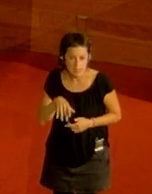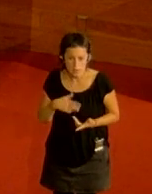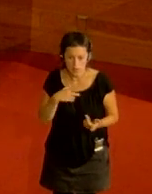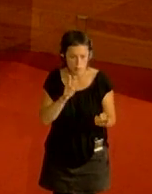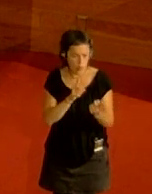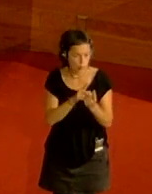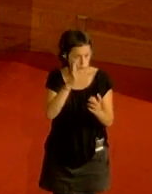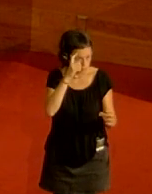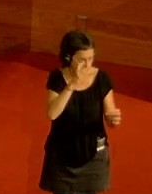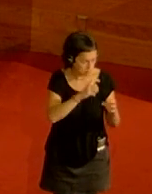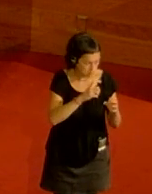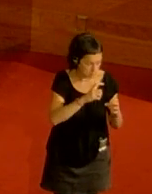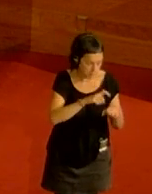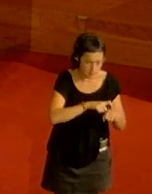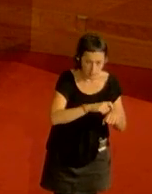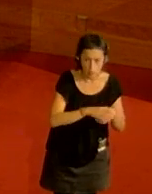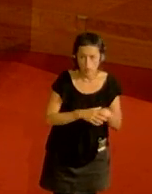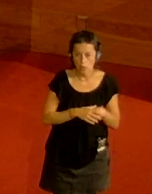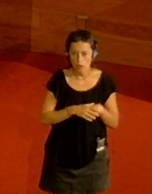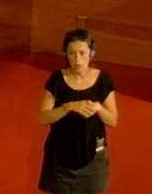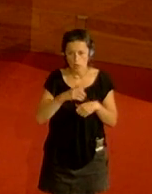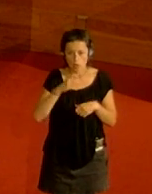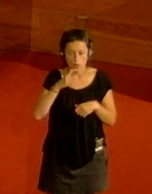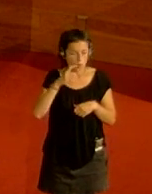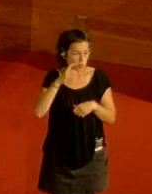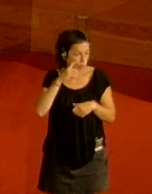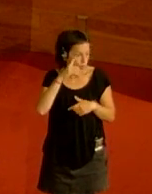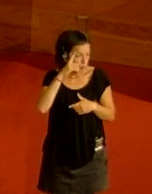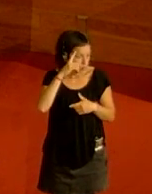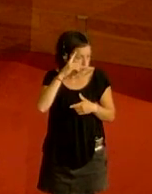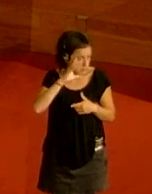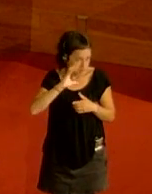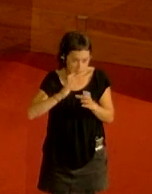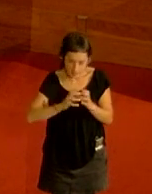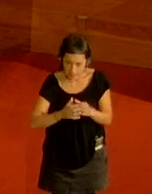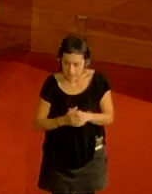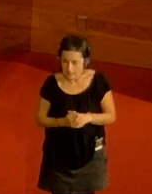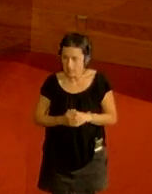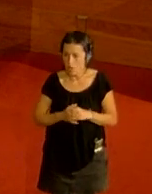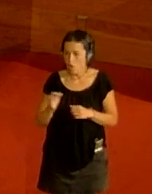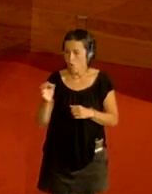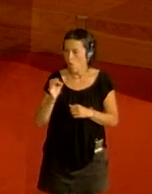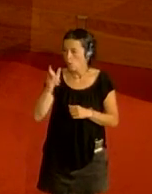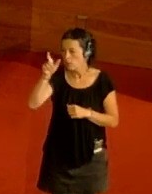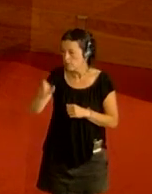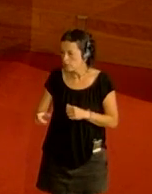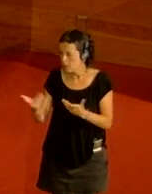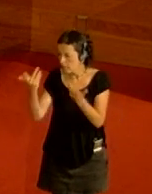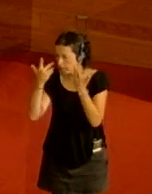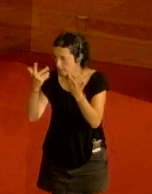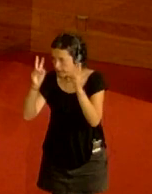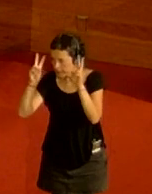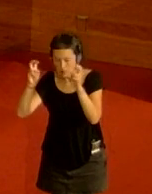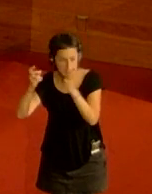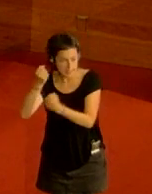psiquiatra con un asesor eh e para para para finanzas eh con una persona que